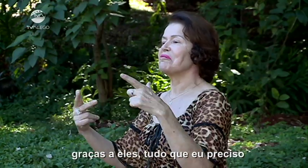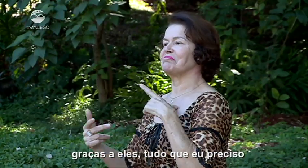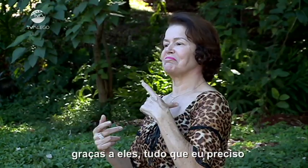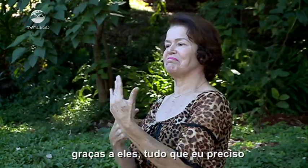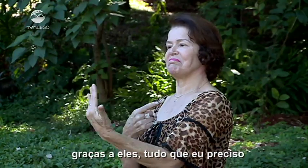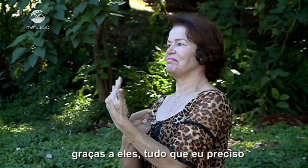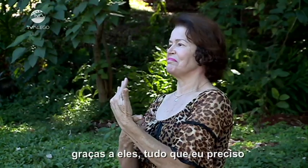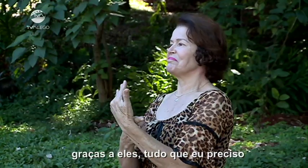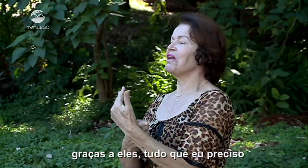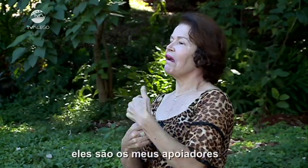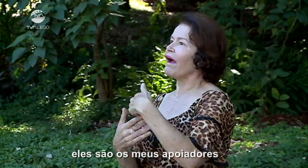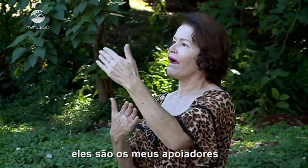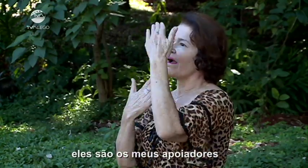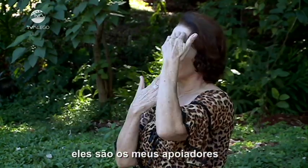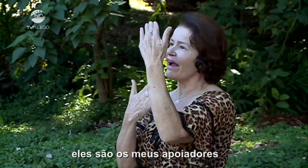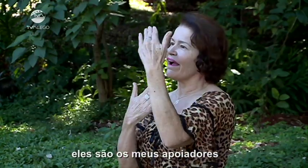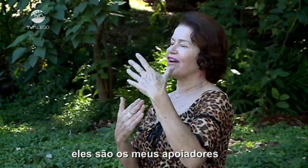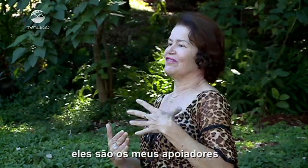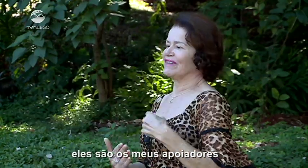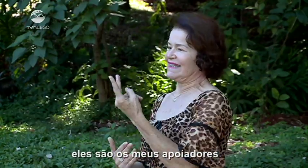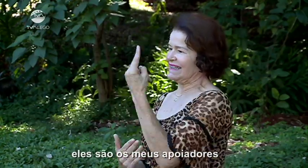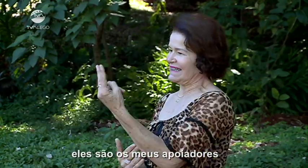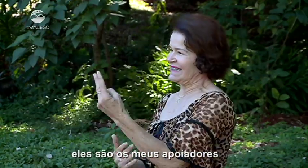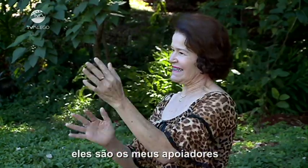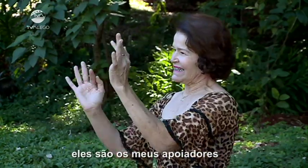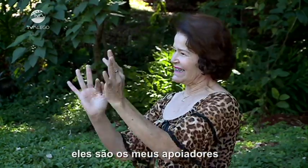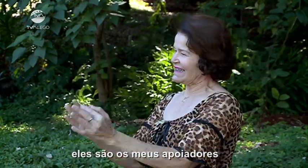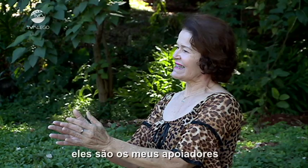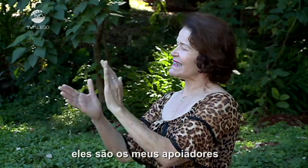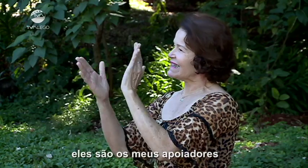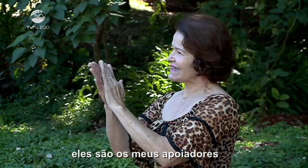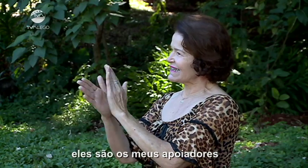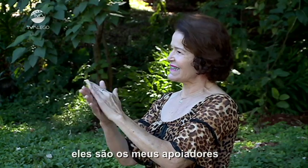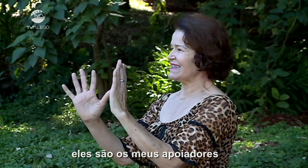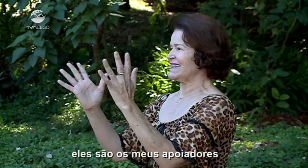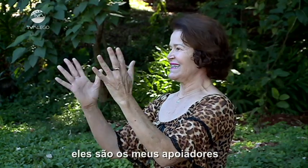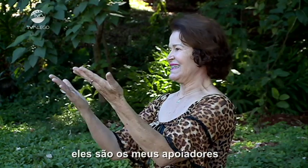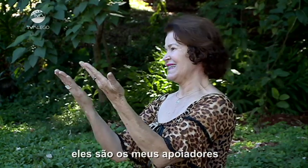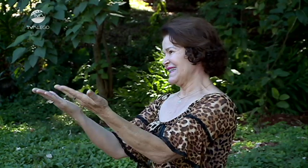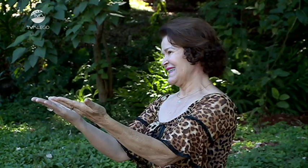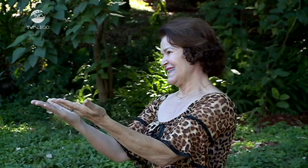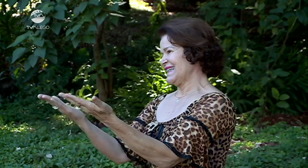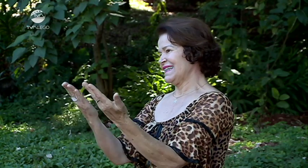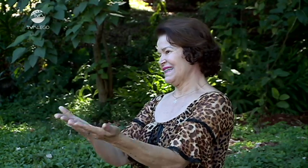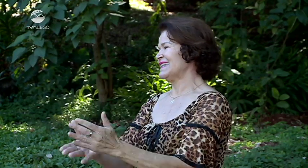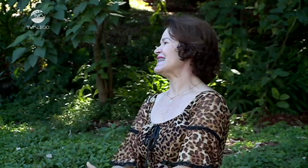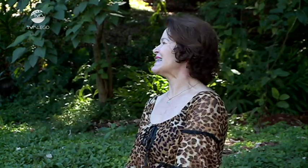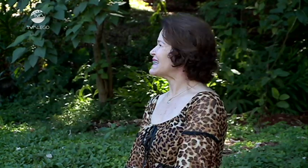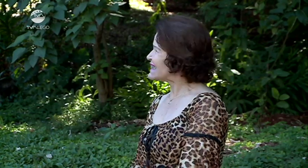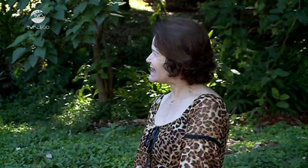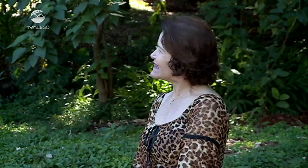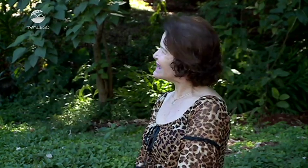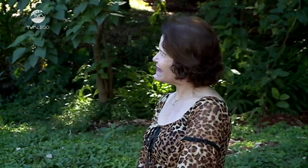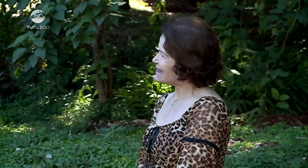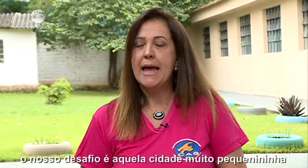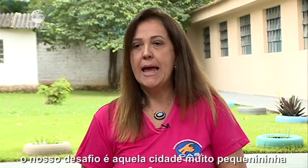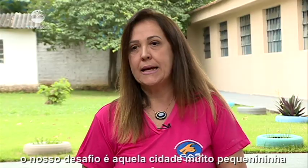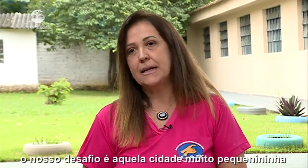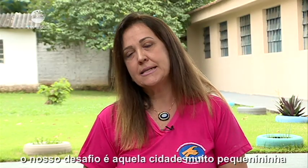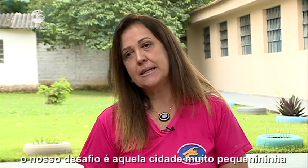preciso em relação a Libras, eles são assim, os meus apoiadores. O que falta e o nosso desafio é aquela